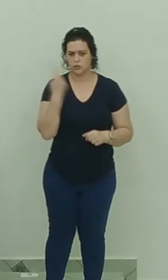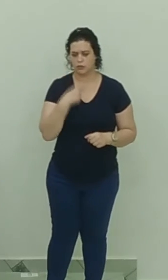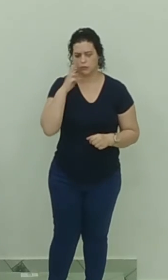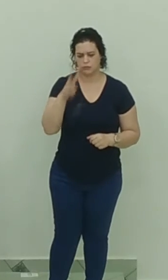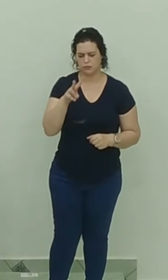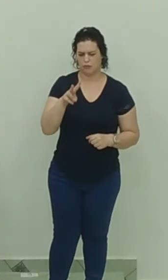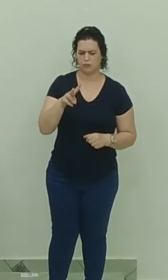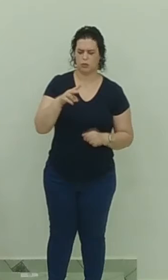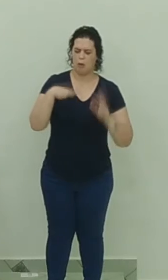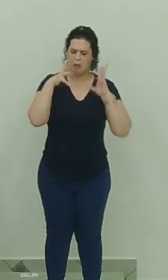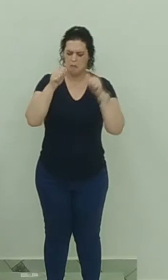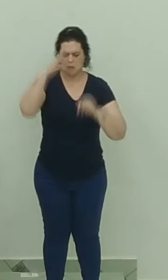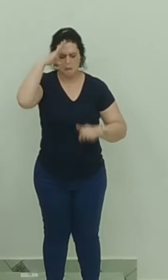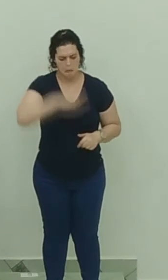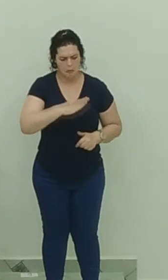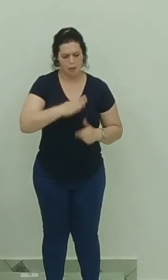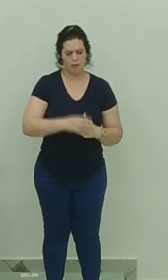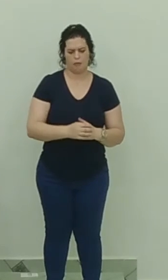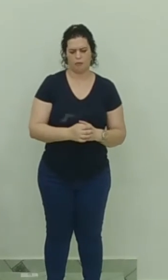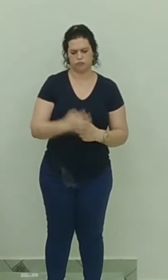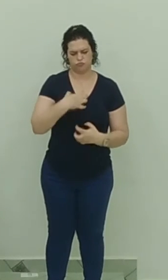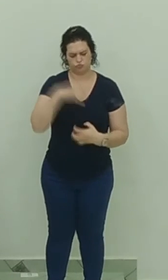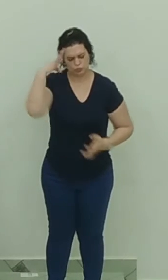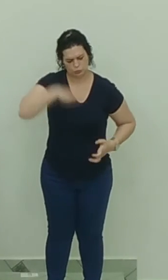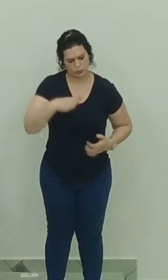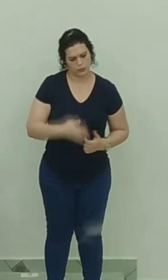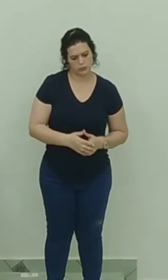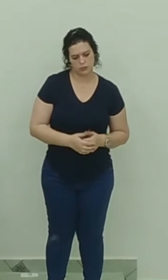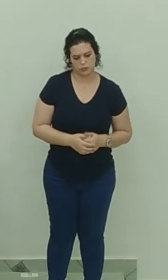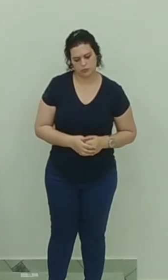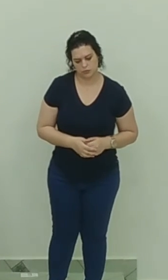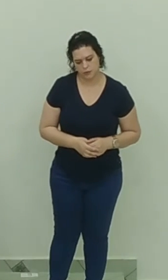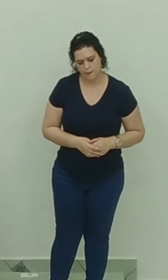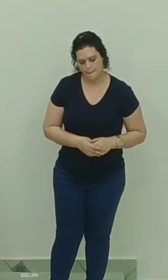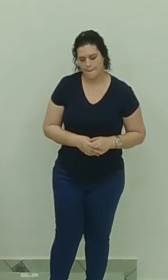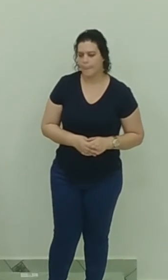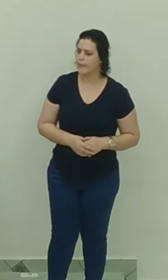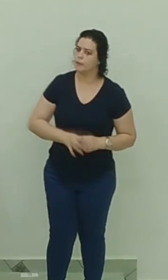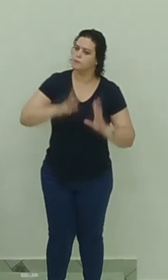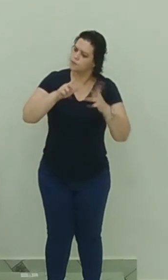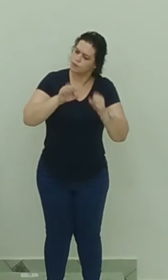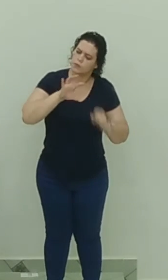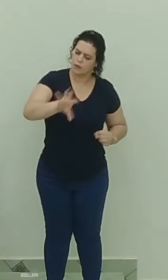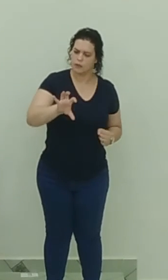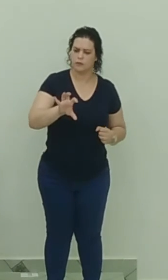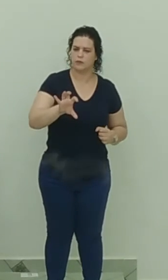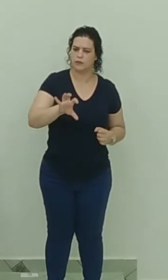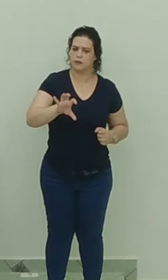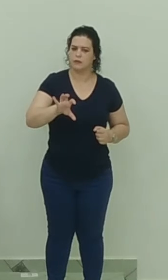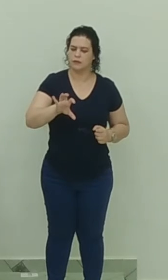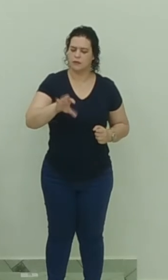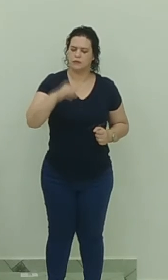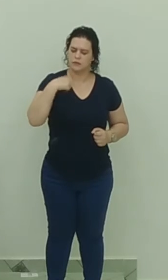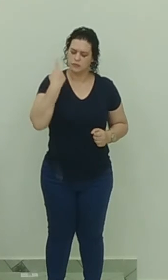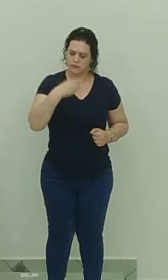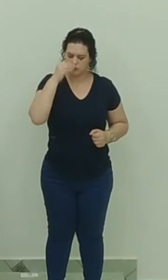maldade dos homens, o gênio do mal, essas coisas não nos favorecem a